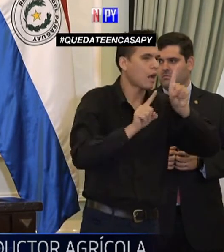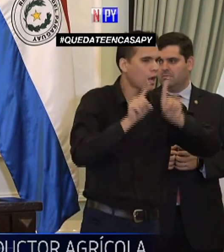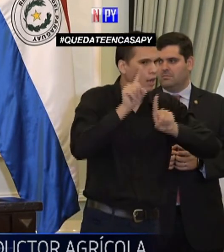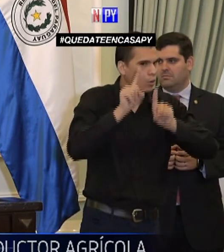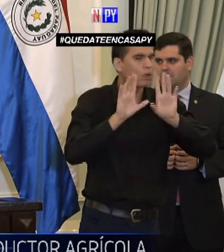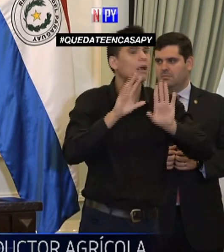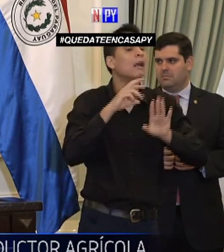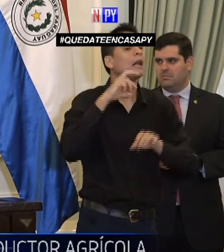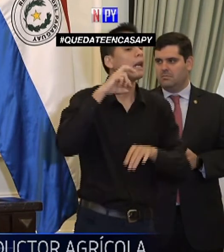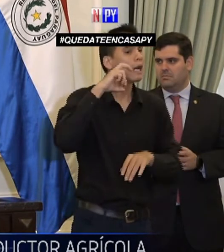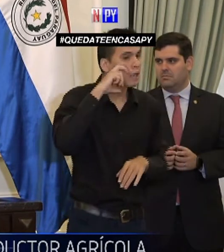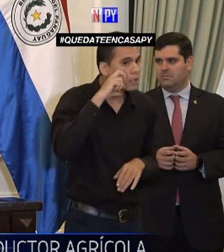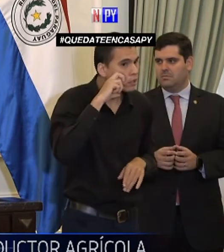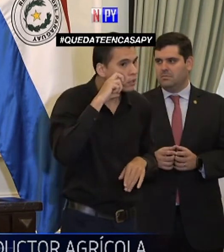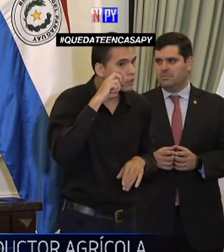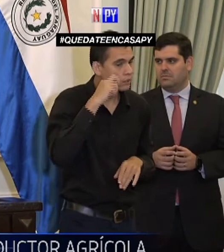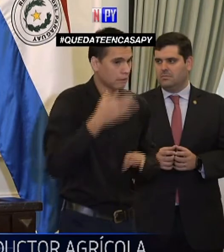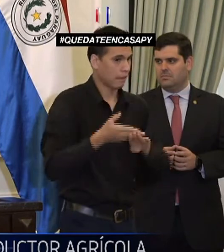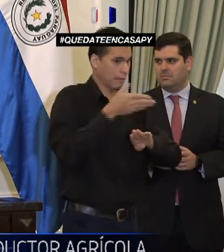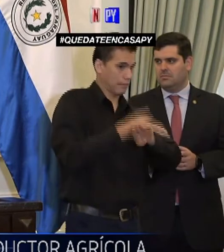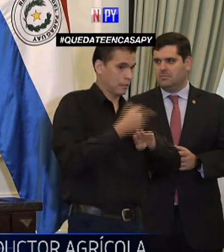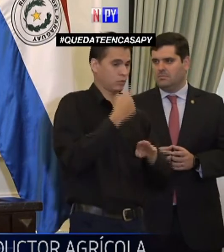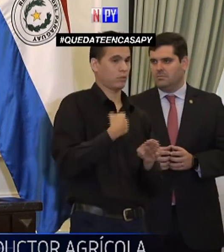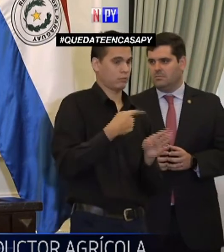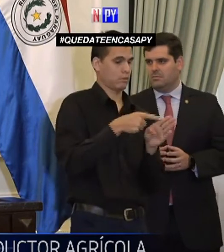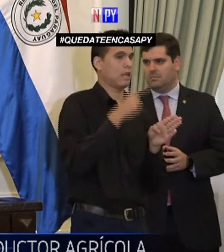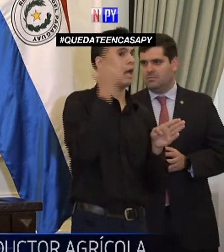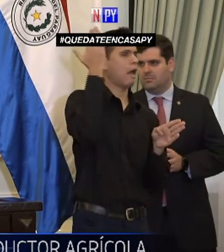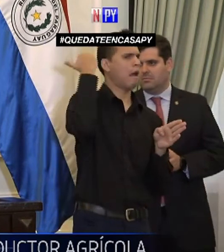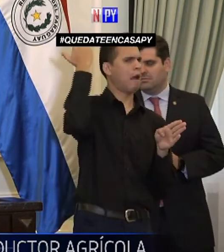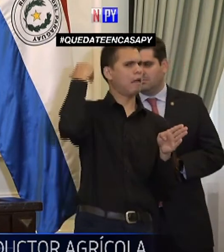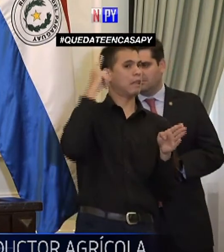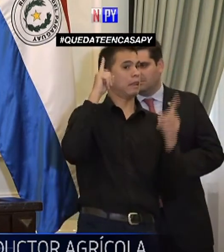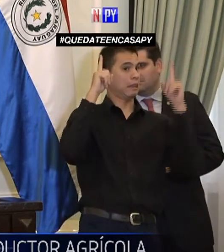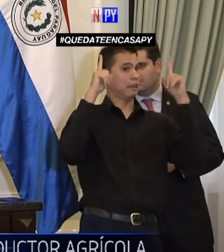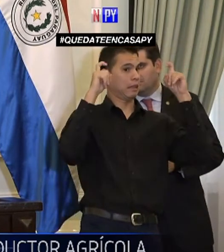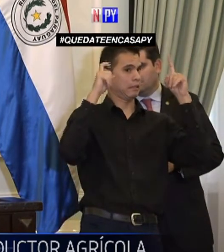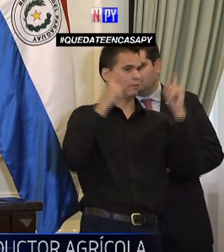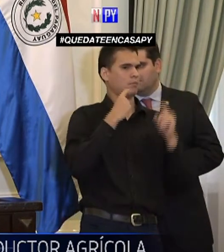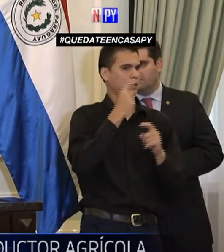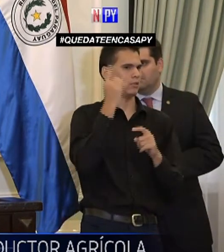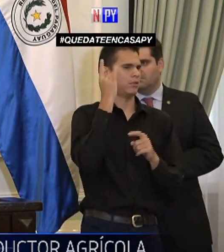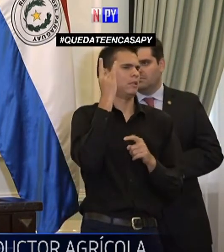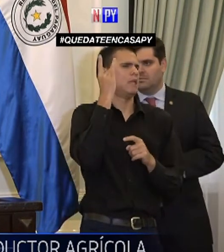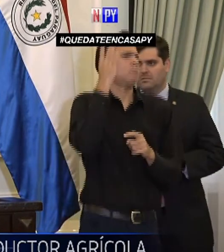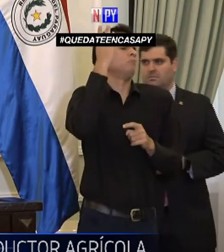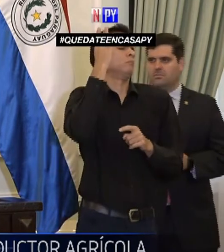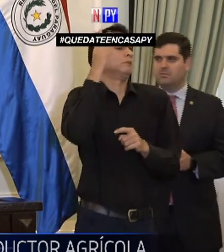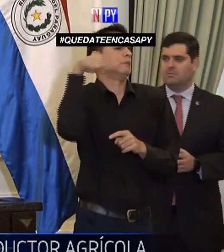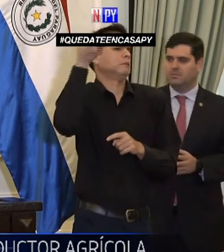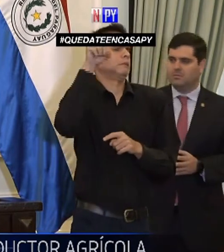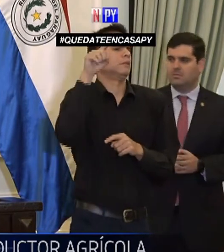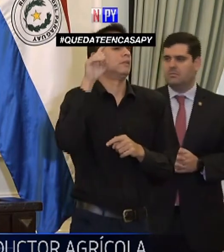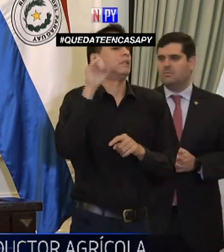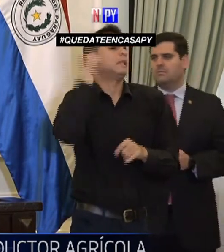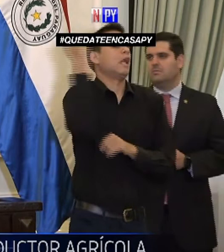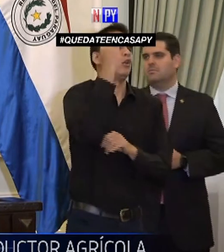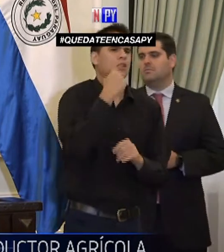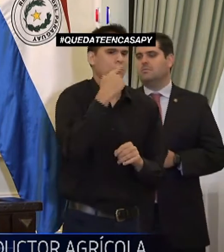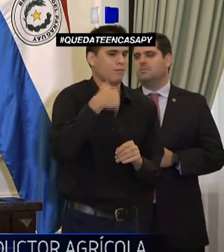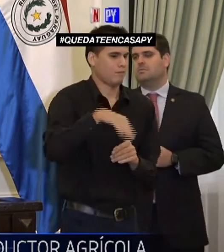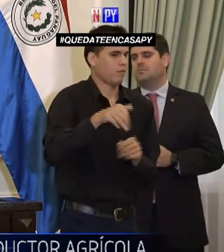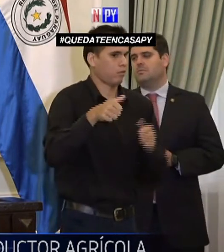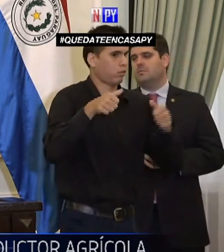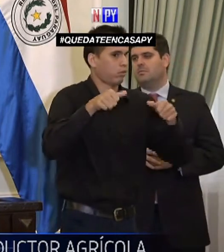carne, yo decía más temprano, desde diciembre decían los expertos internacionales que enero iba a empezar a caer.